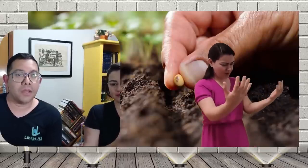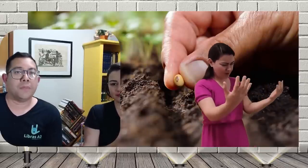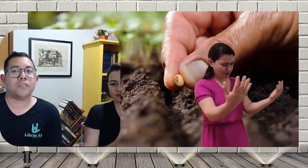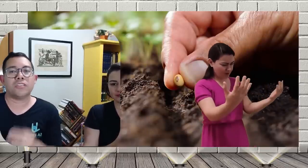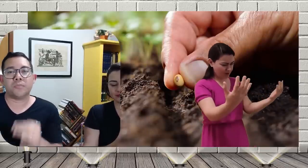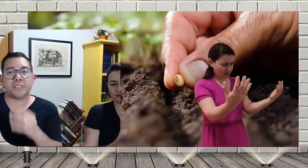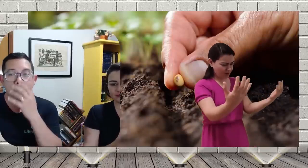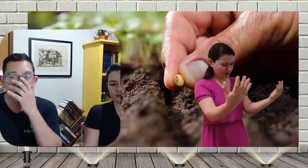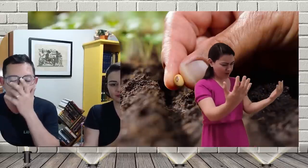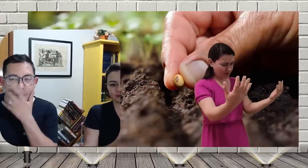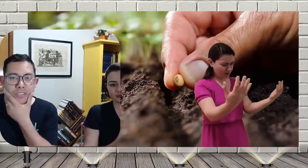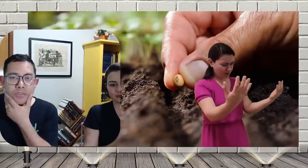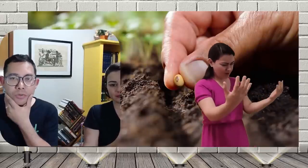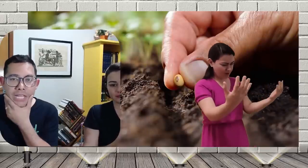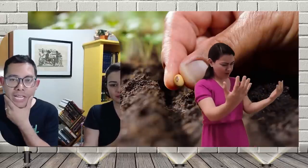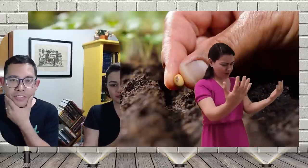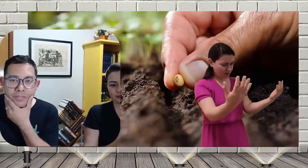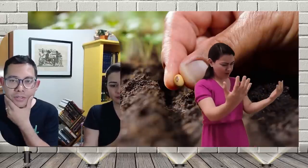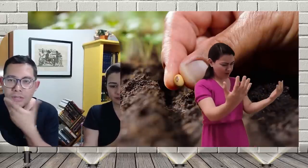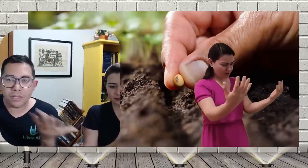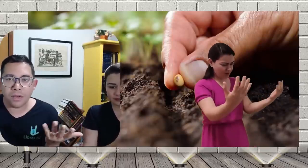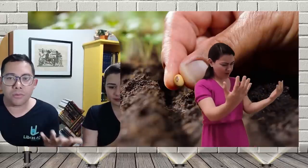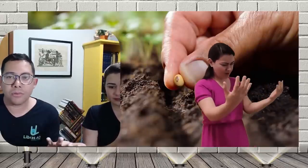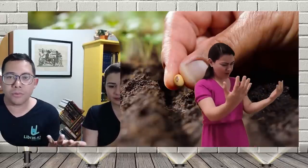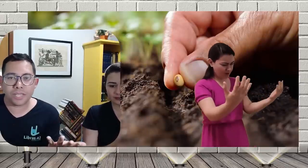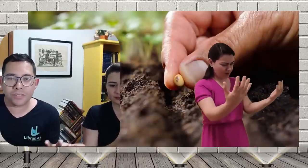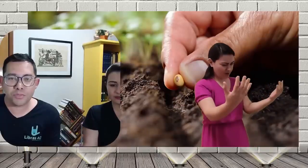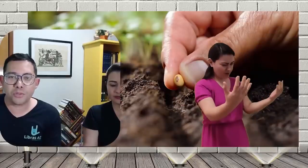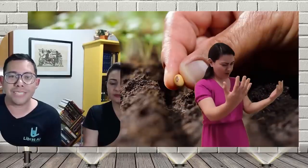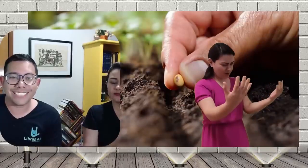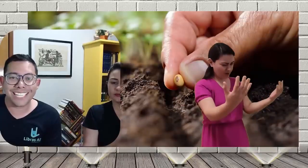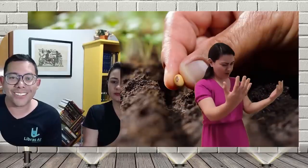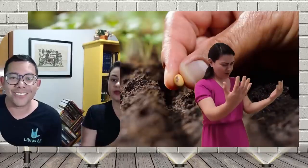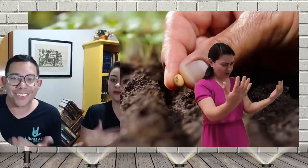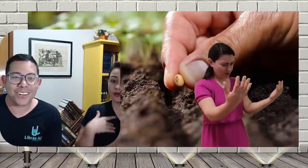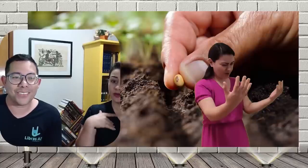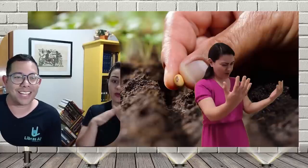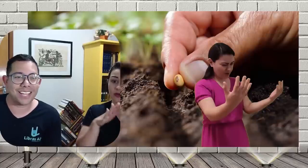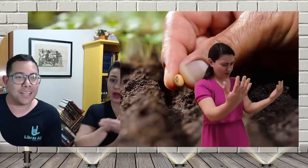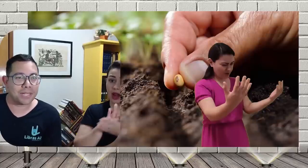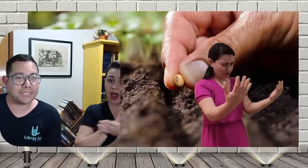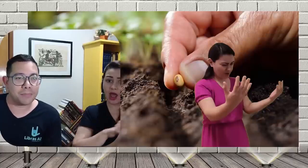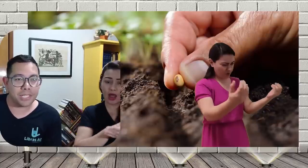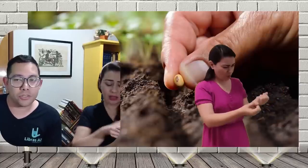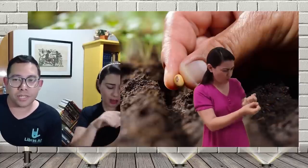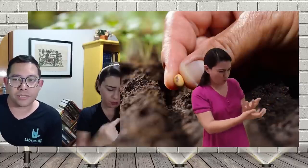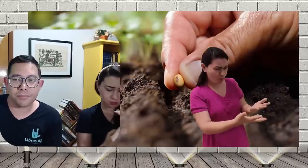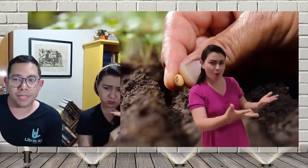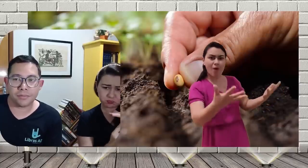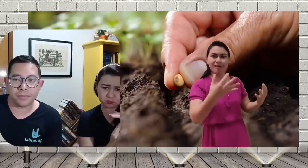Pessoal, vocês percebem que teve dificuldade? Não, não teve dificuldade nenhuma agora para semente, o nascimento,